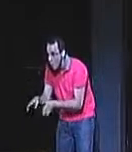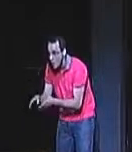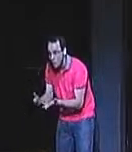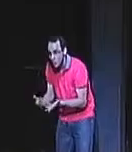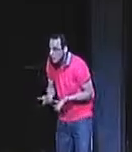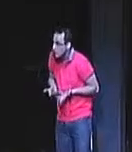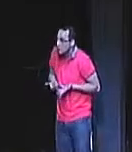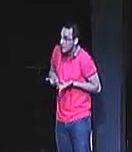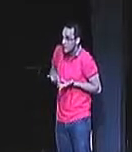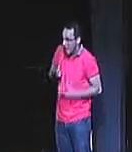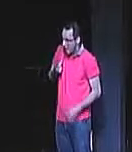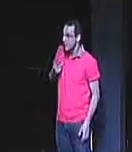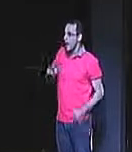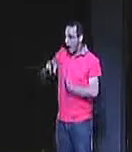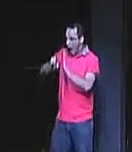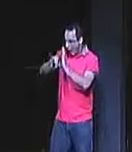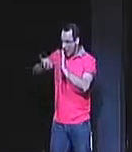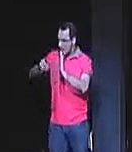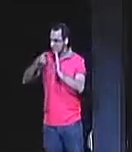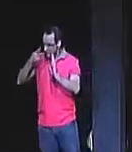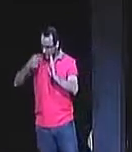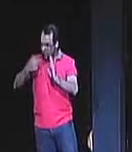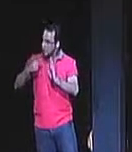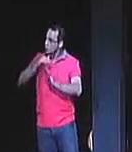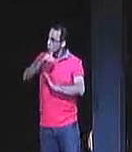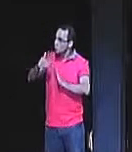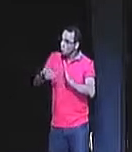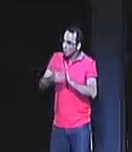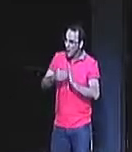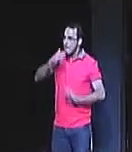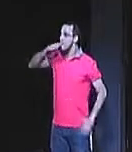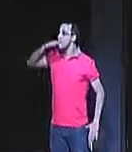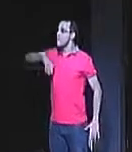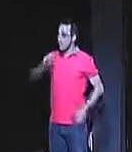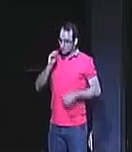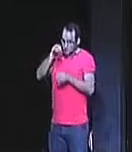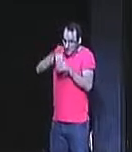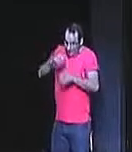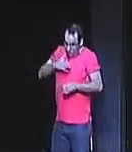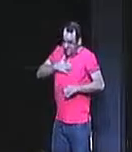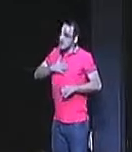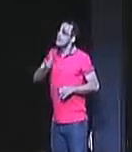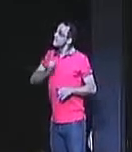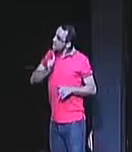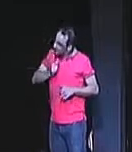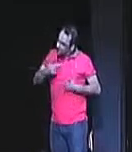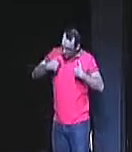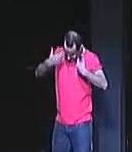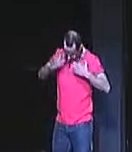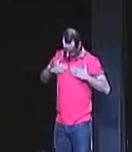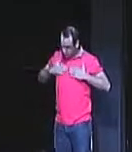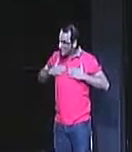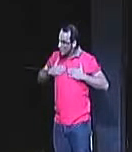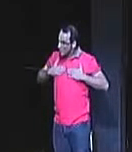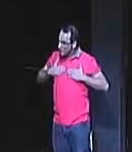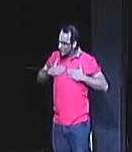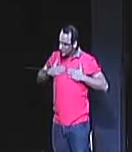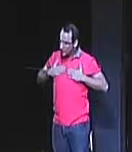fala do mal que existe dentro de mim então ela me fita ela me motiva a